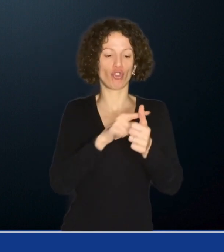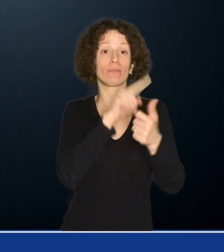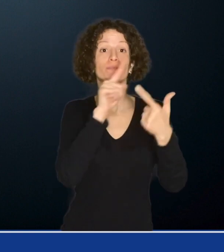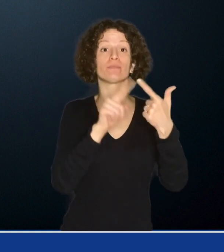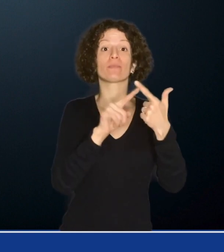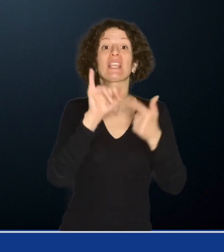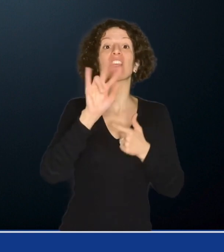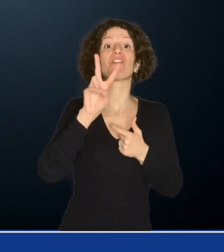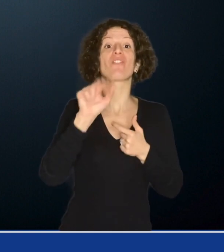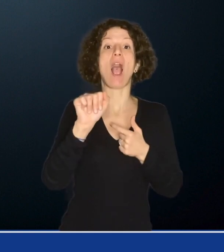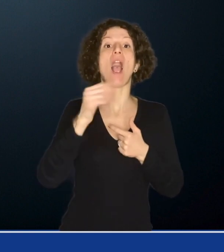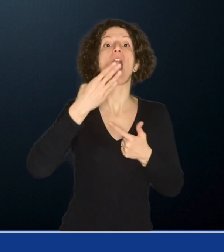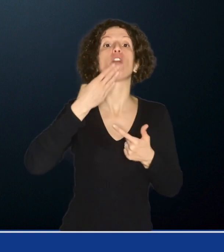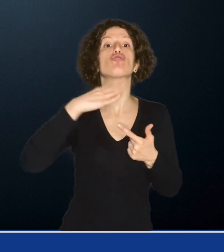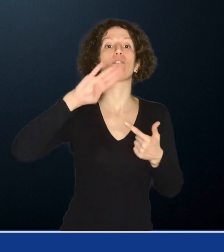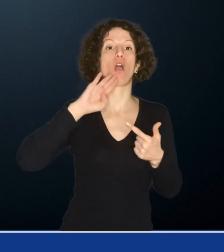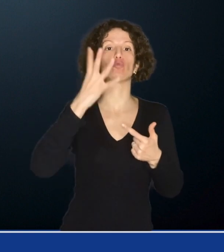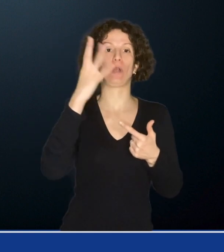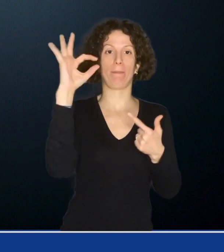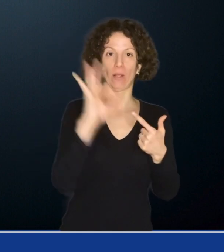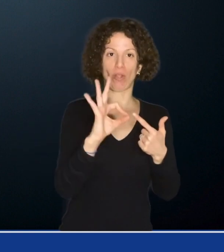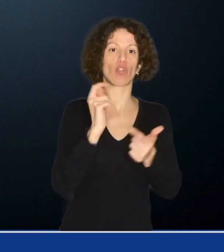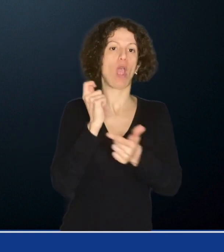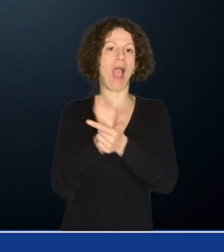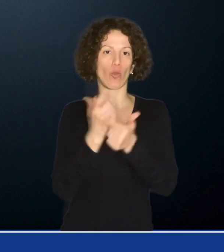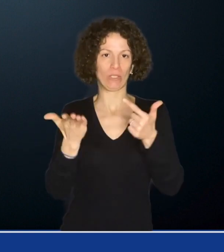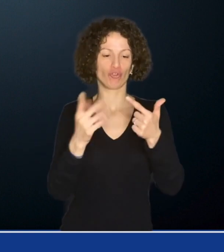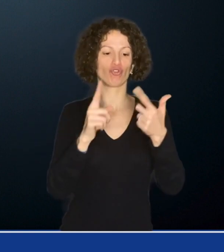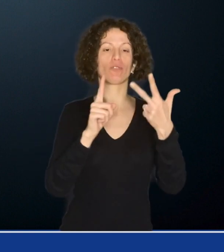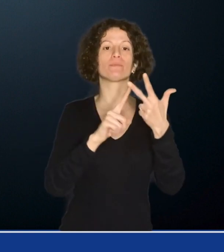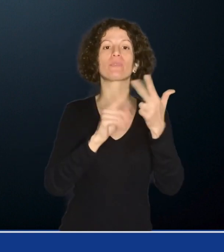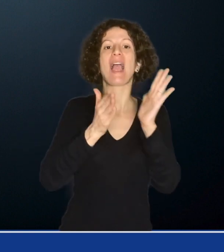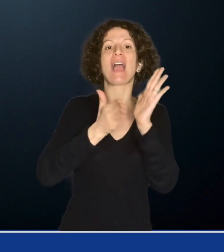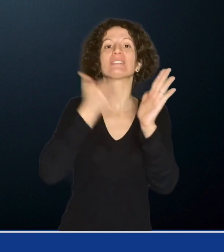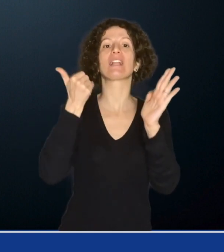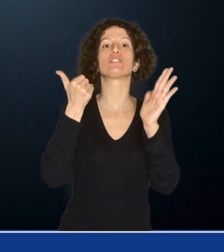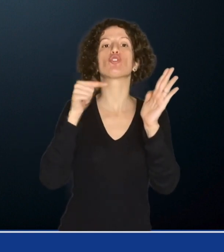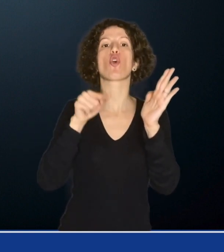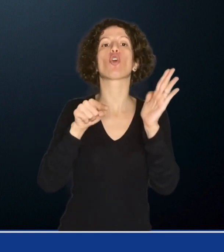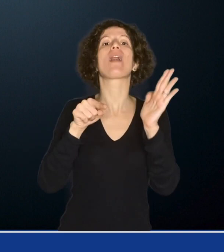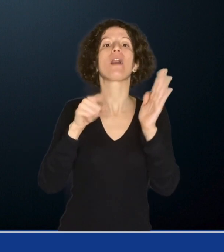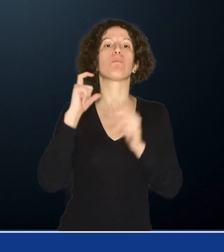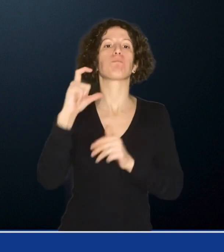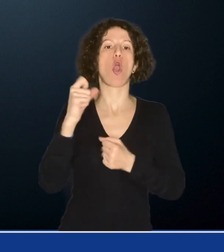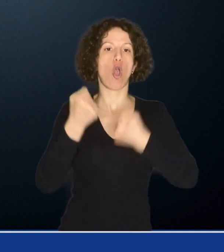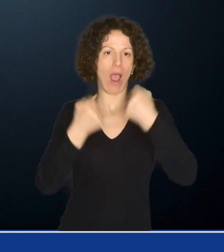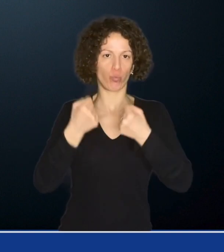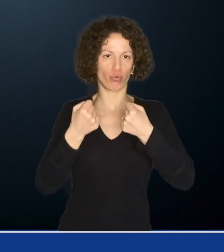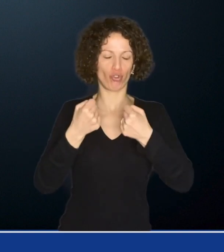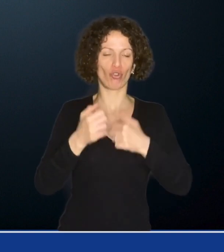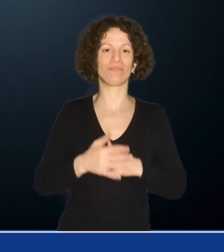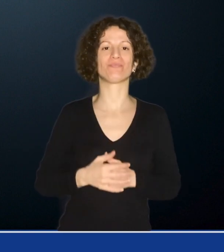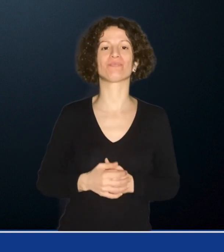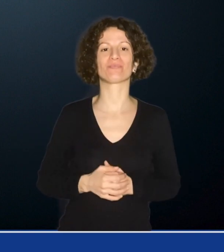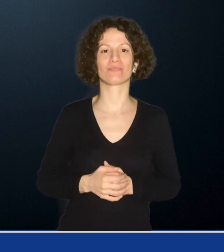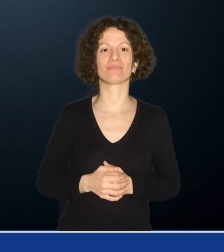2 IVA agevolata al 4% sull'acquisto 3 esenzione dal bollo auto